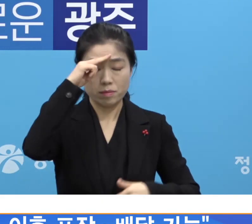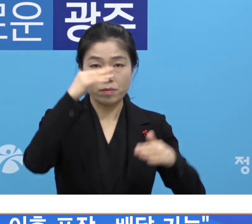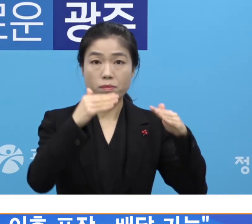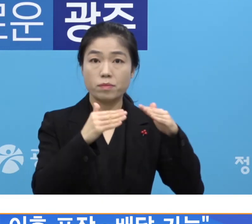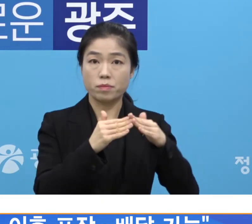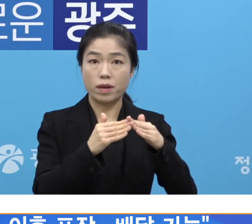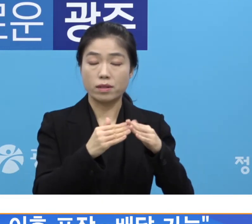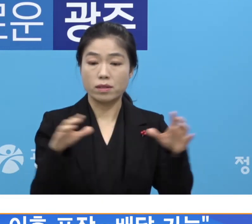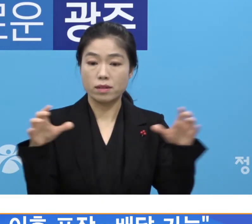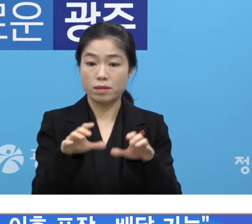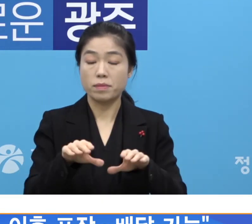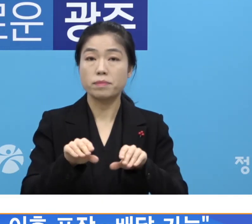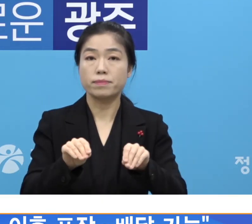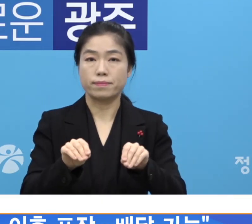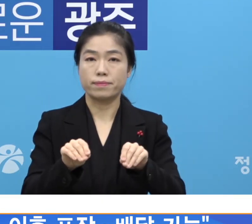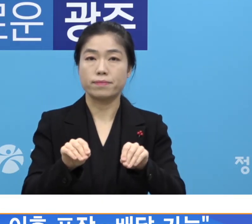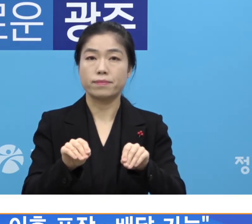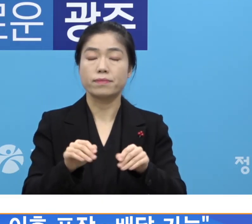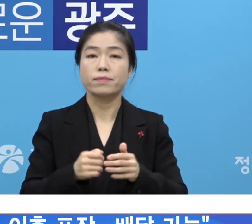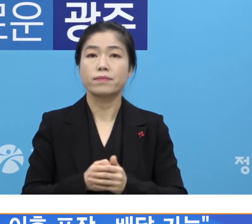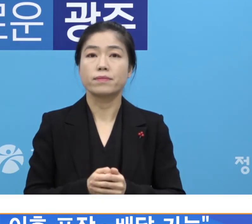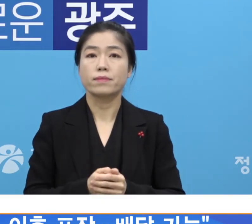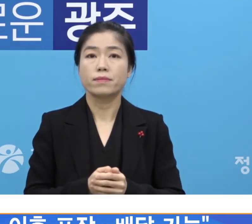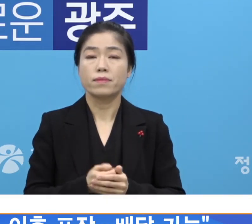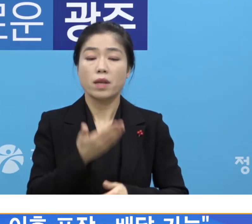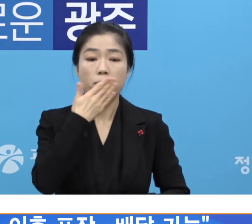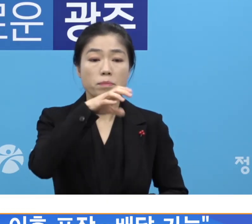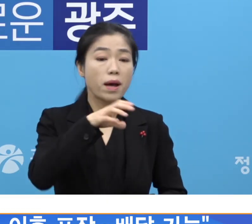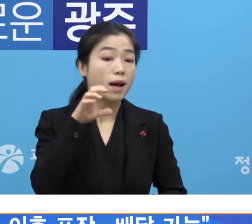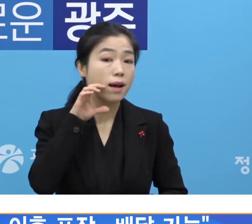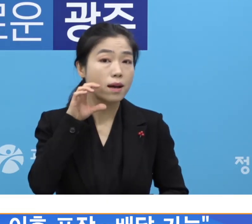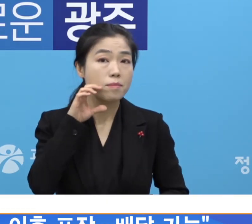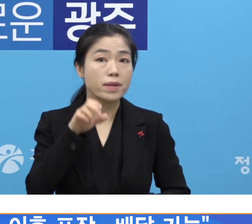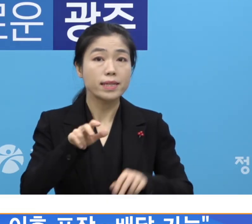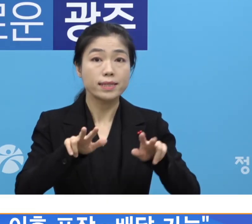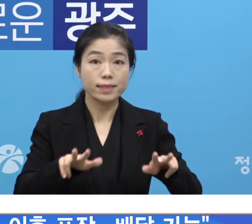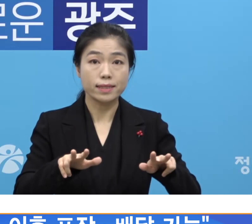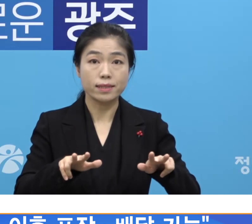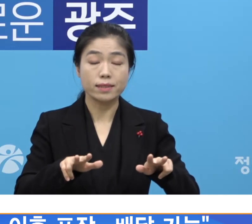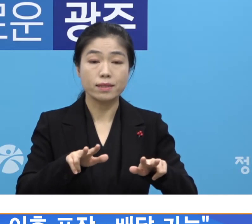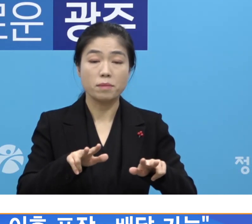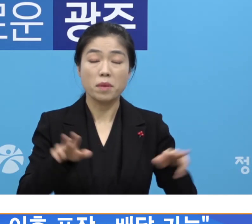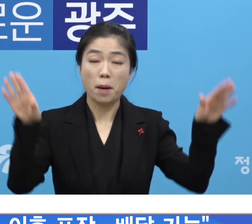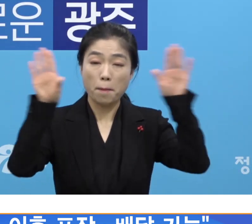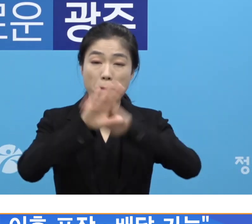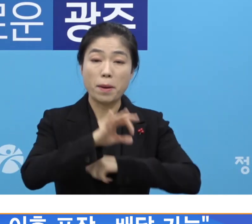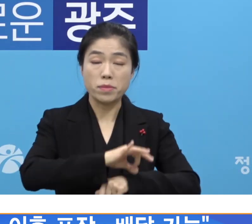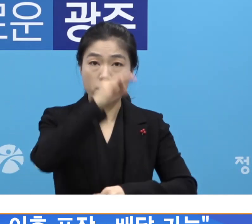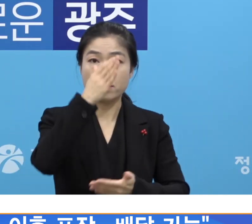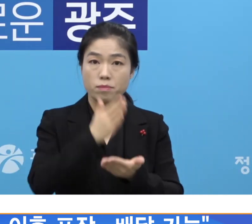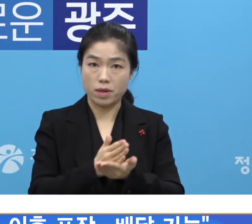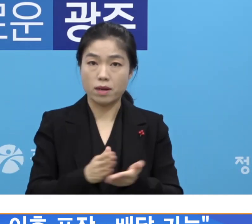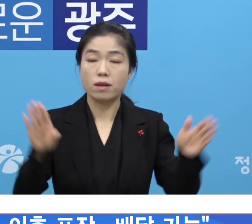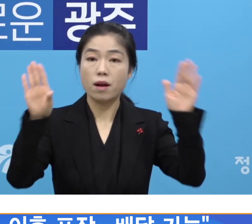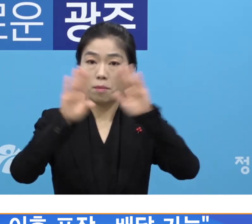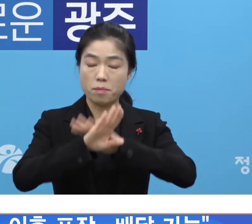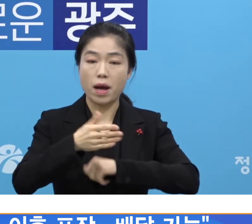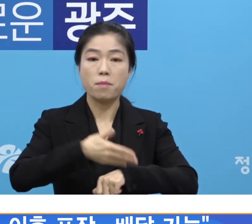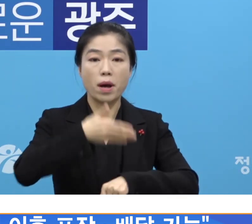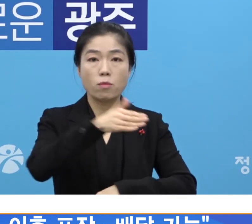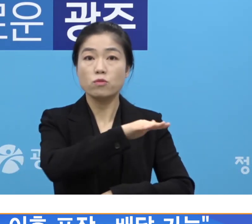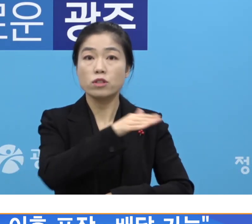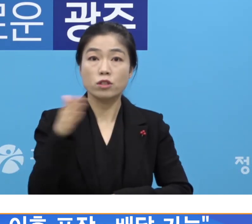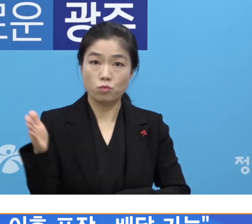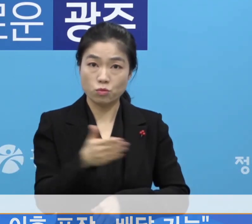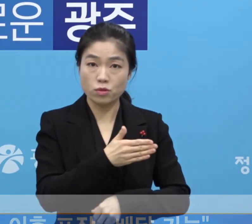유흥시설은 집합 금지합니다. 식당, 카페는 현재 22시에서 21시 이후 포장